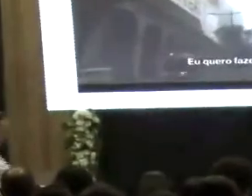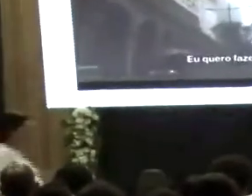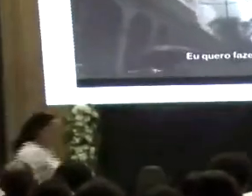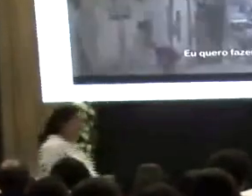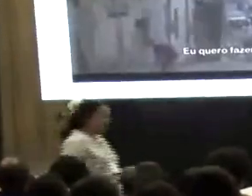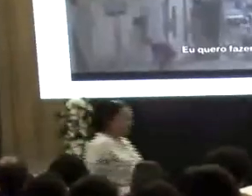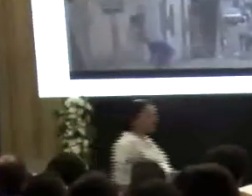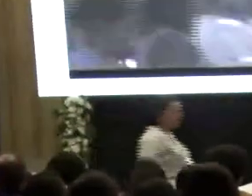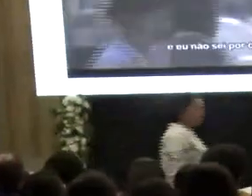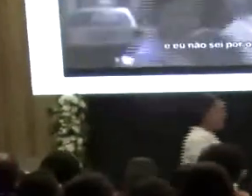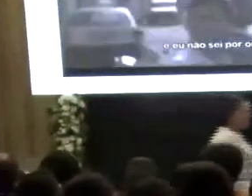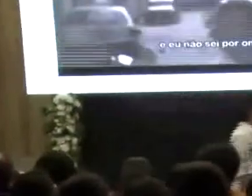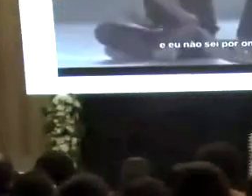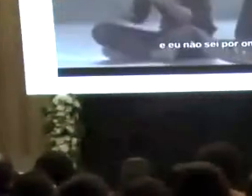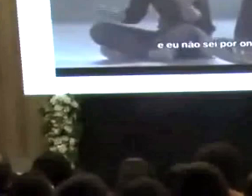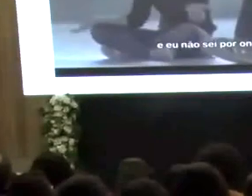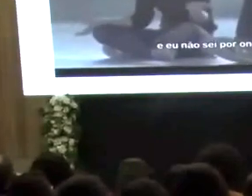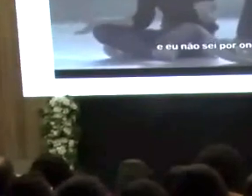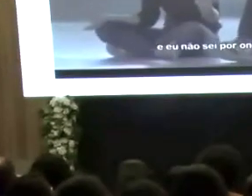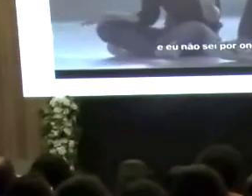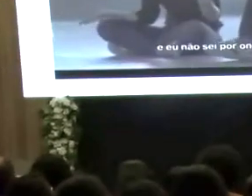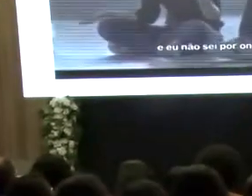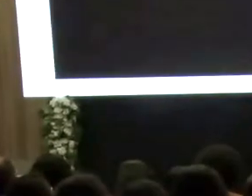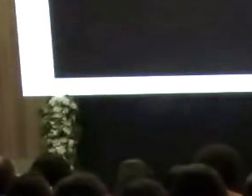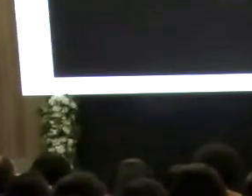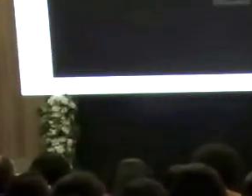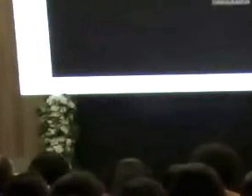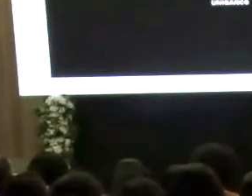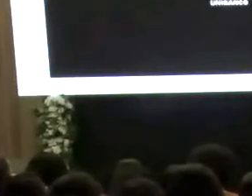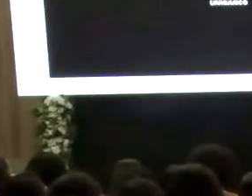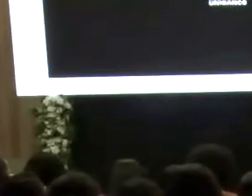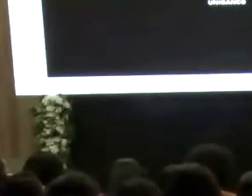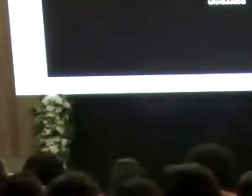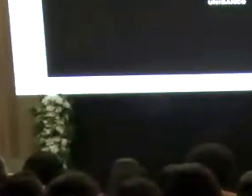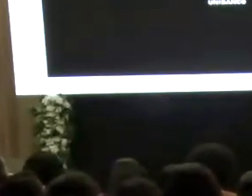quero fazer muita coisa e eu não sei por onde começar.